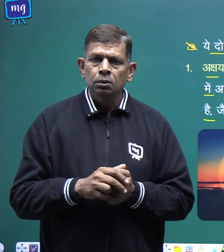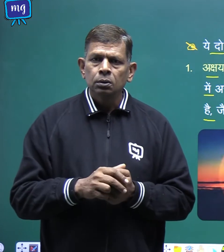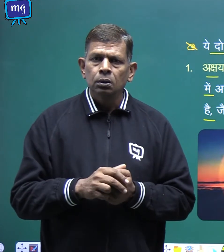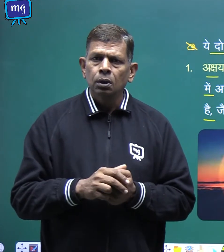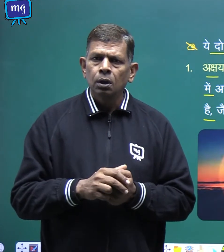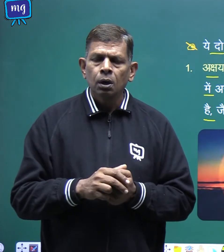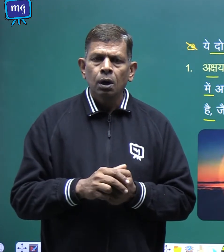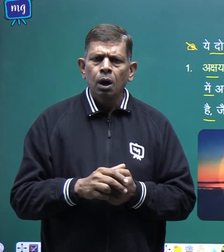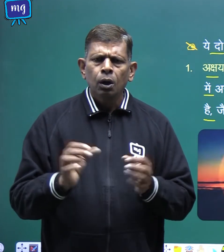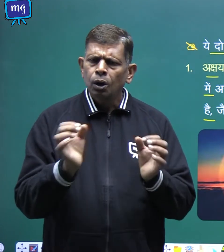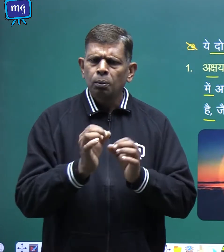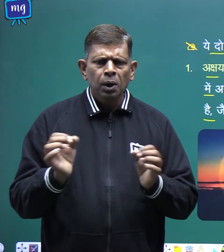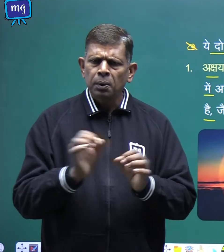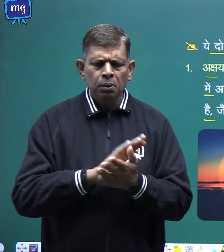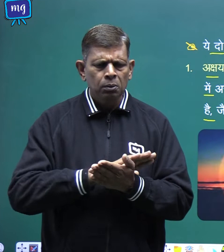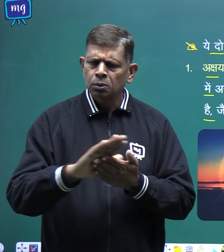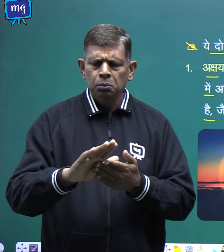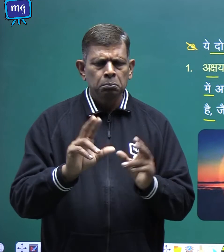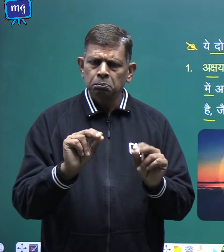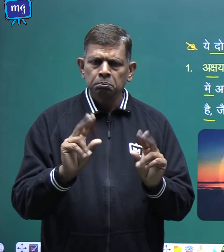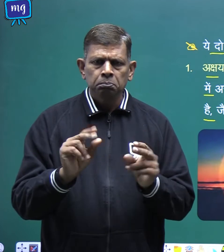कभी समाप्त नहीं होते,